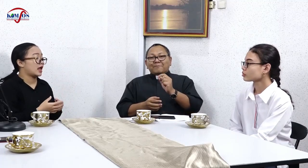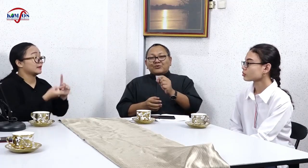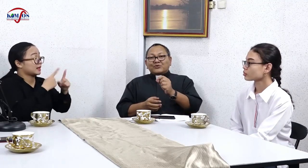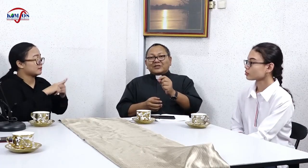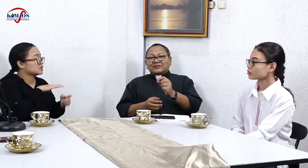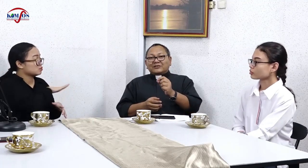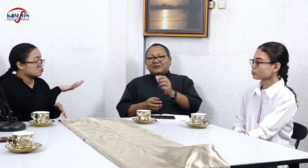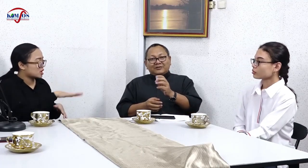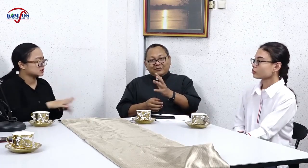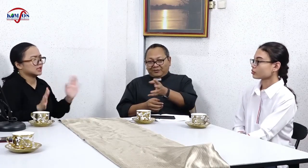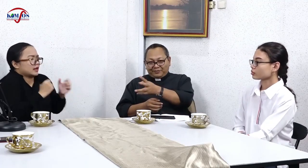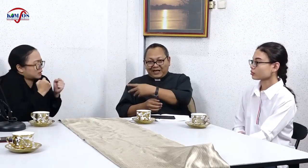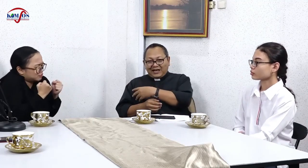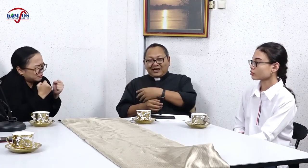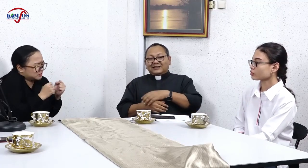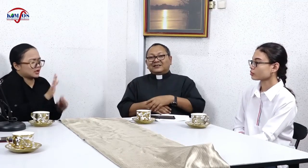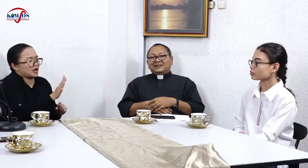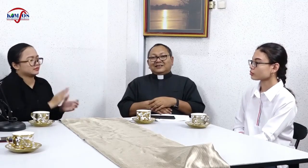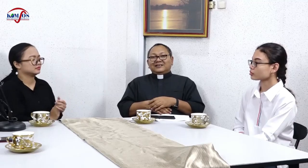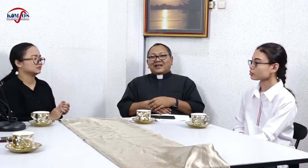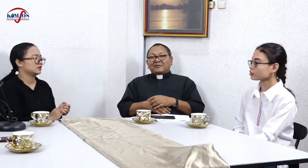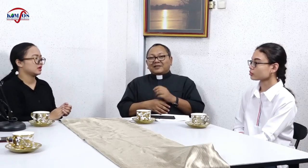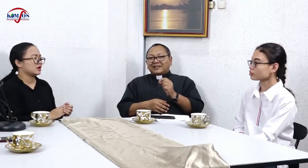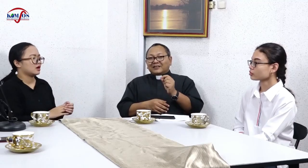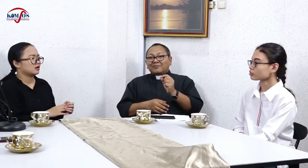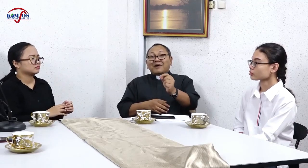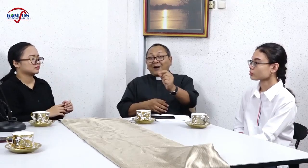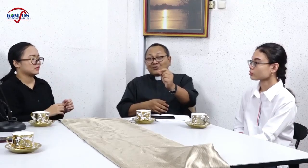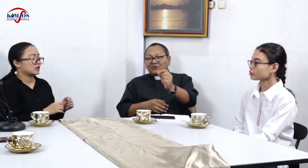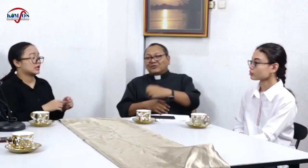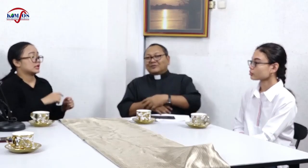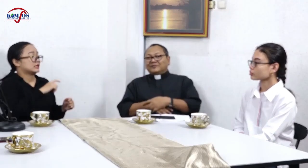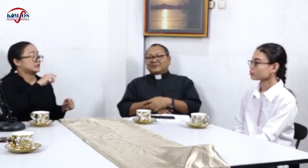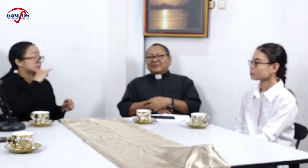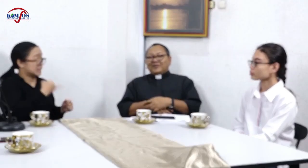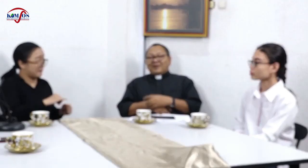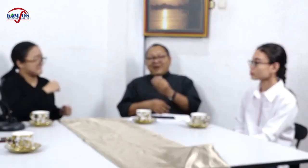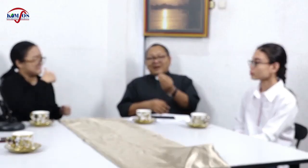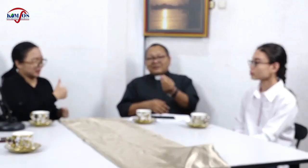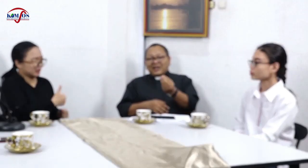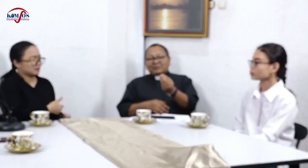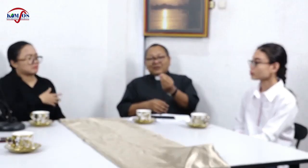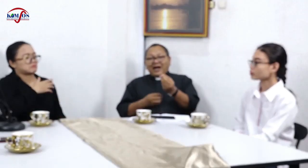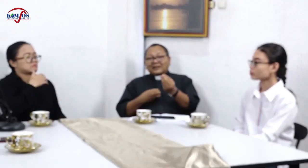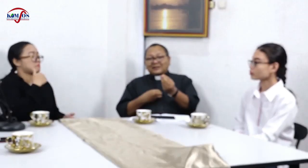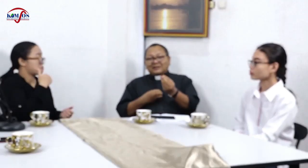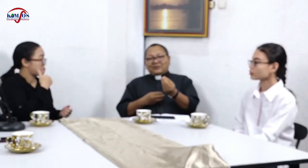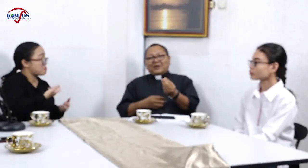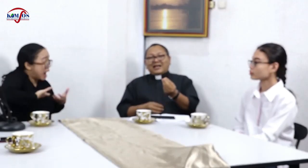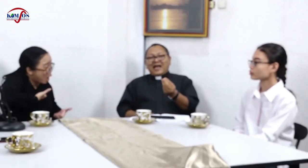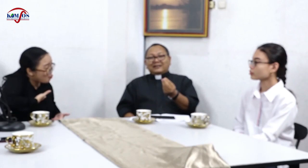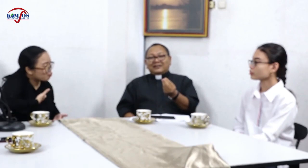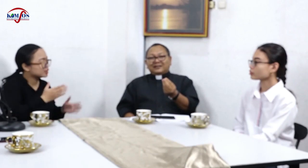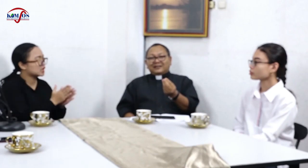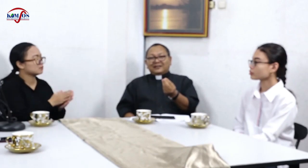mampu itu belakangan yang penting maudul mau dan punya hati